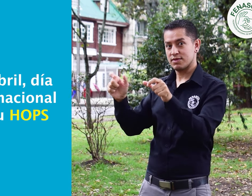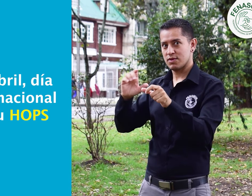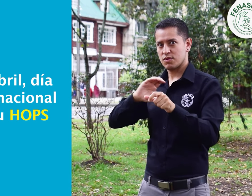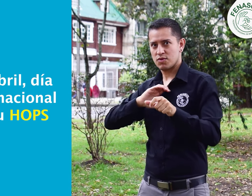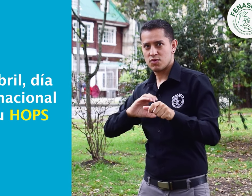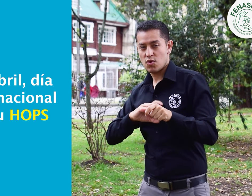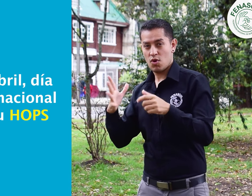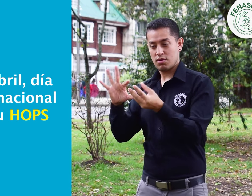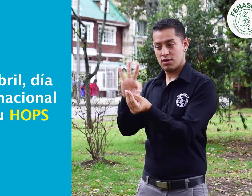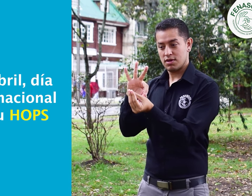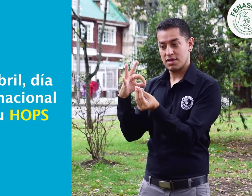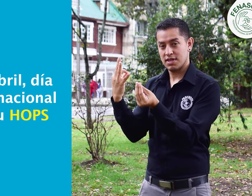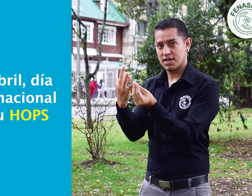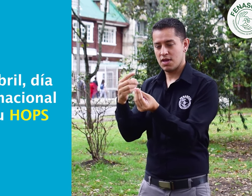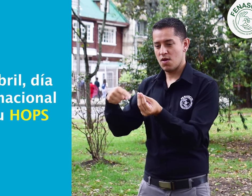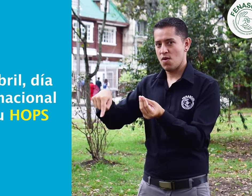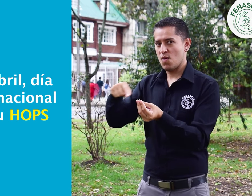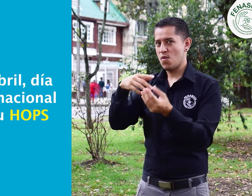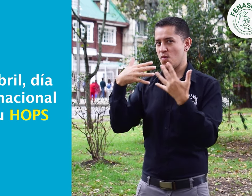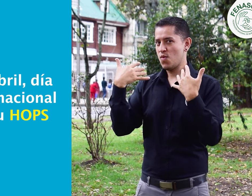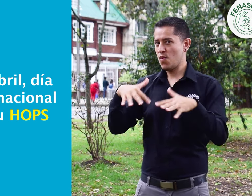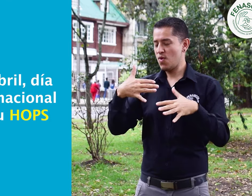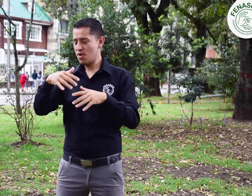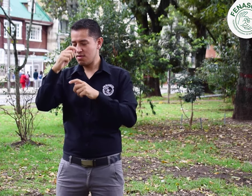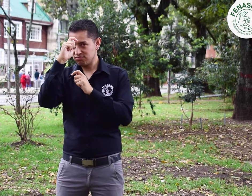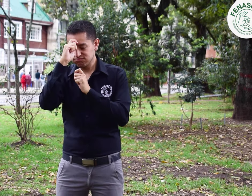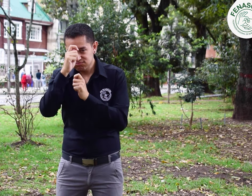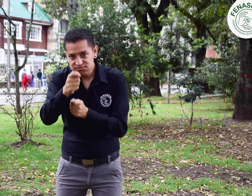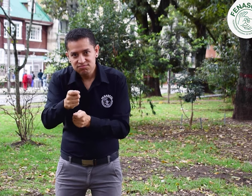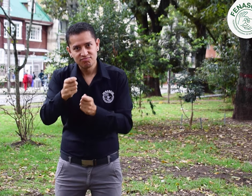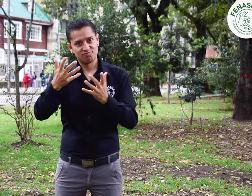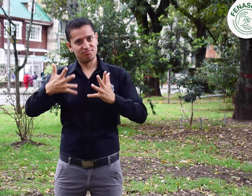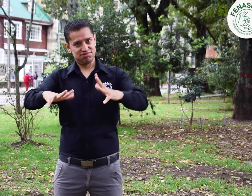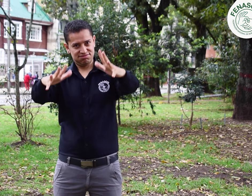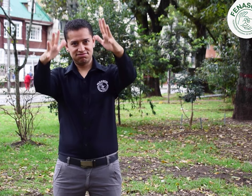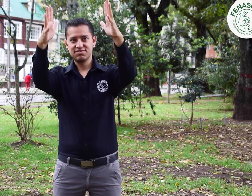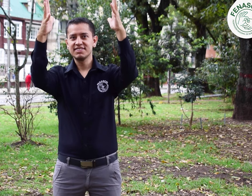Internacional del CODA, UOPS, queremos hacer un reconocimiento a ellos.